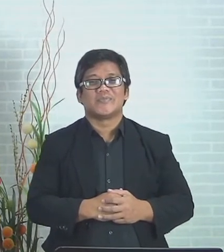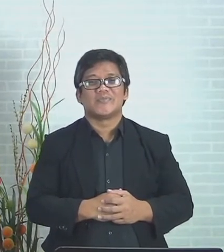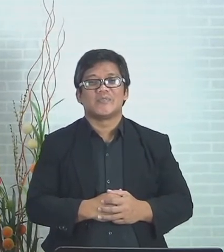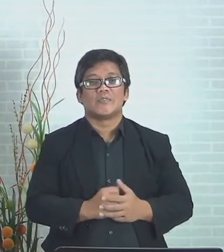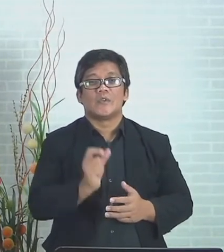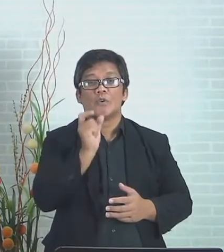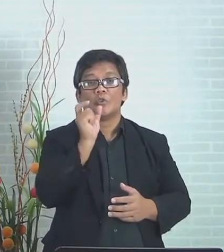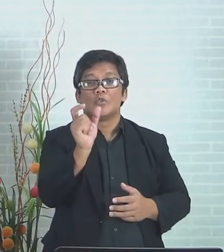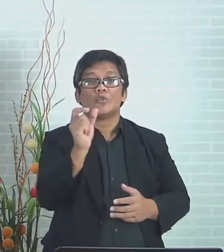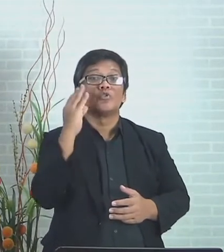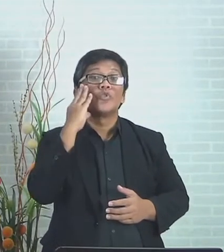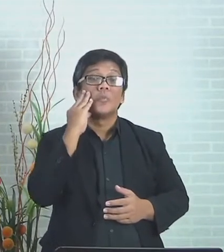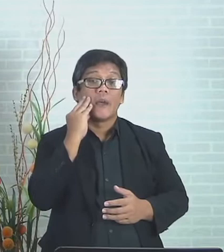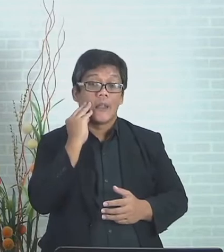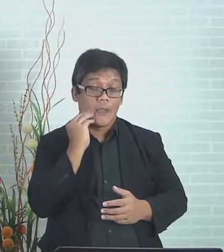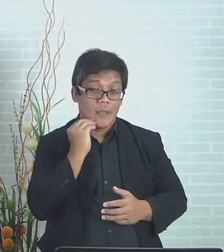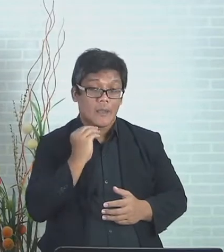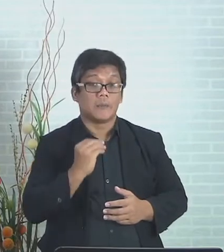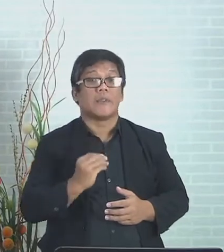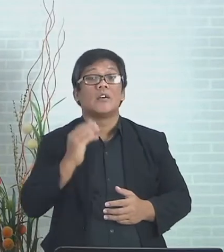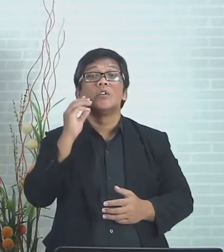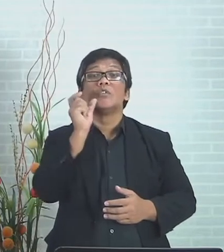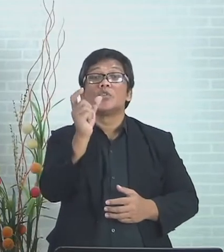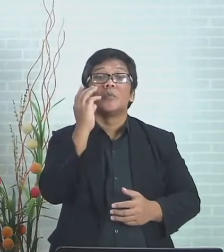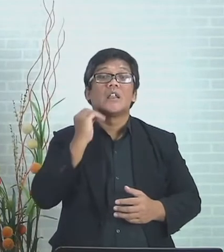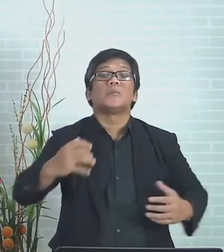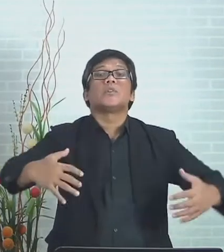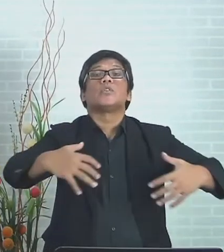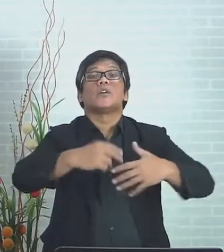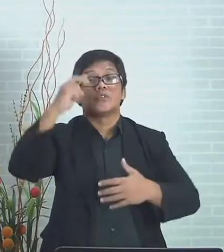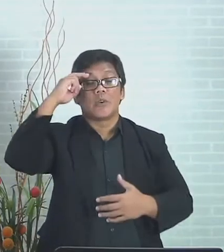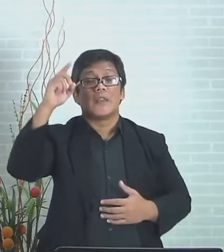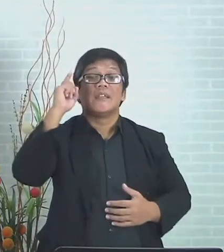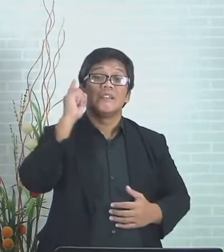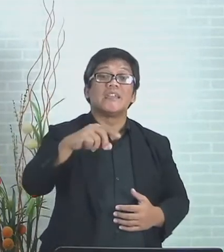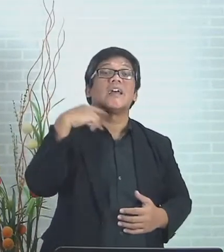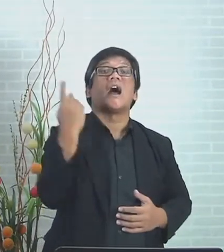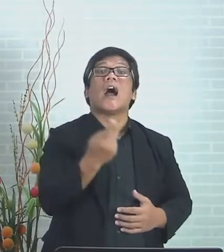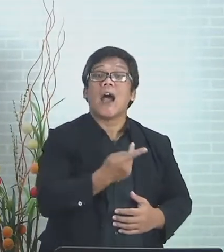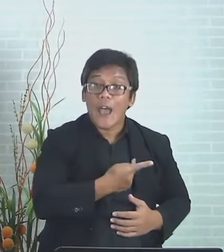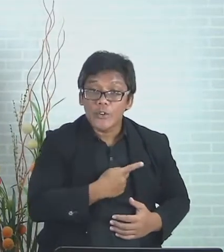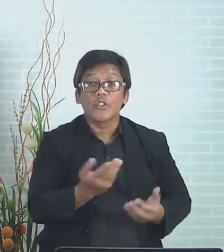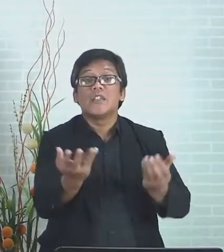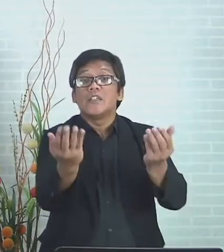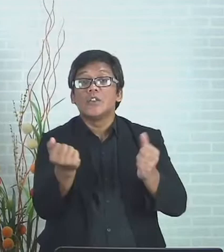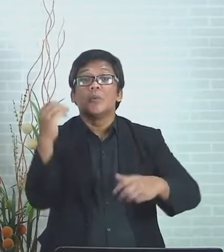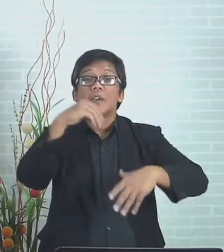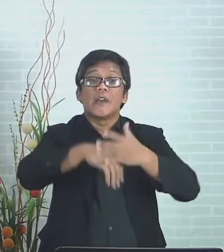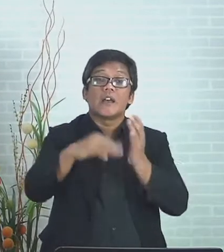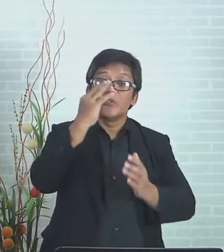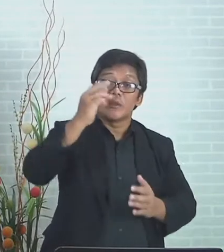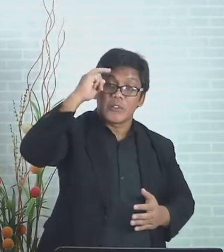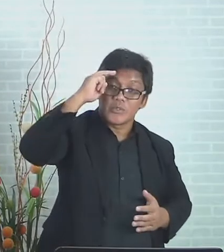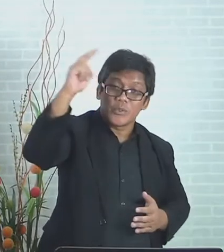Hai untuk mengalami perlindungan Tuhan perlu kita tinggal di dalam dia di dalam FirmanNya kita harus Widodo terus dalam kebenaran